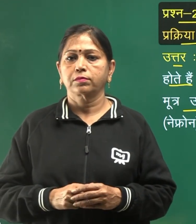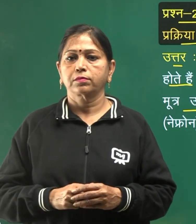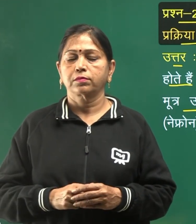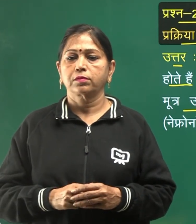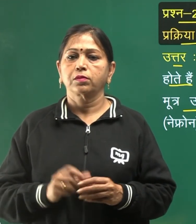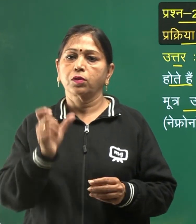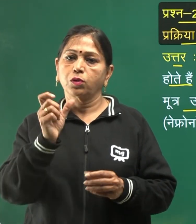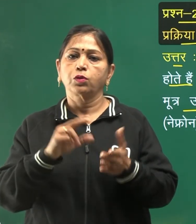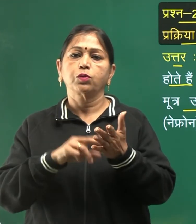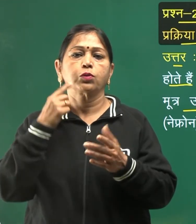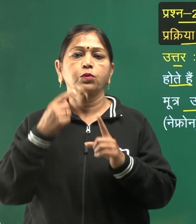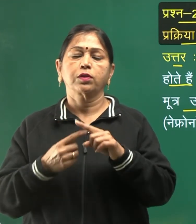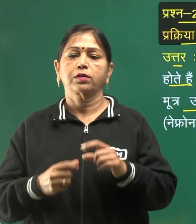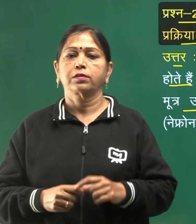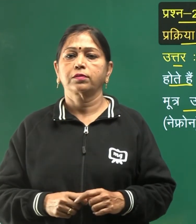इकाई